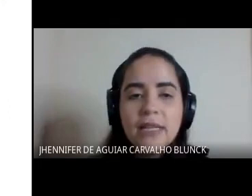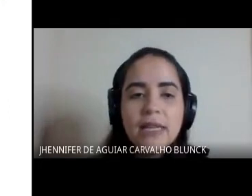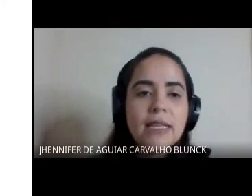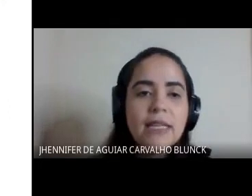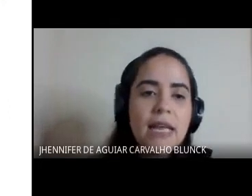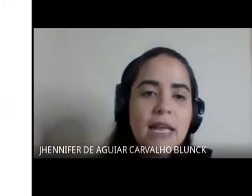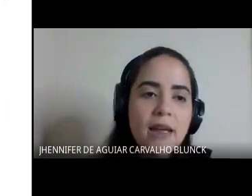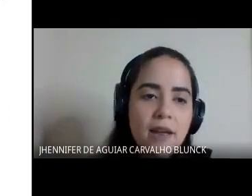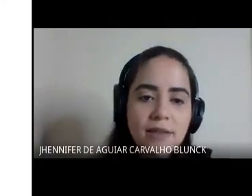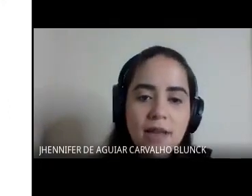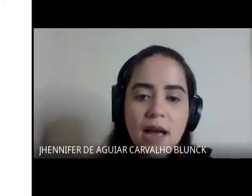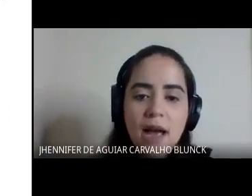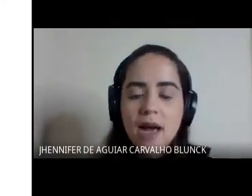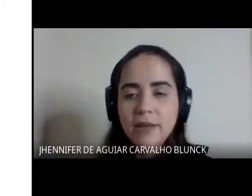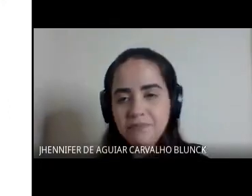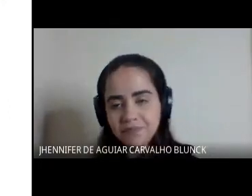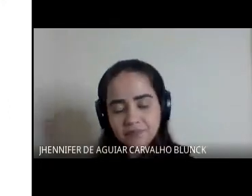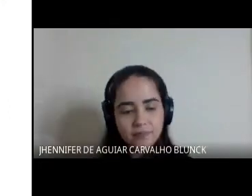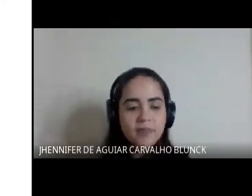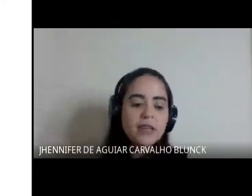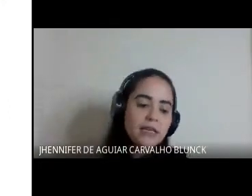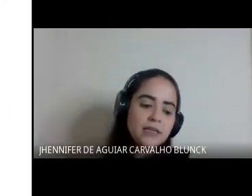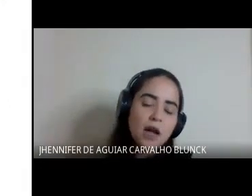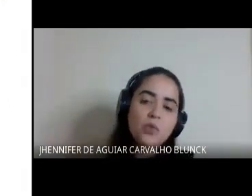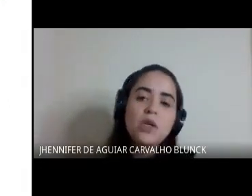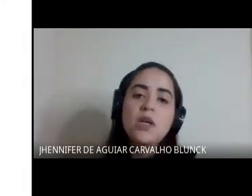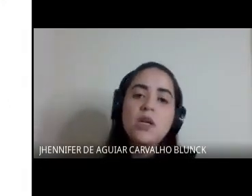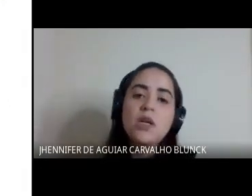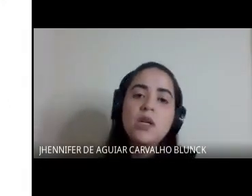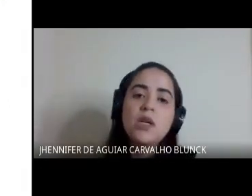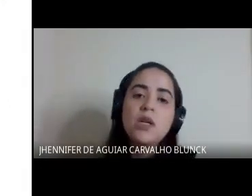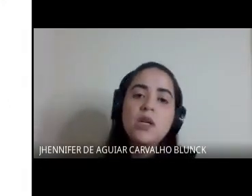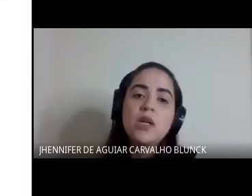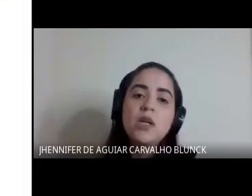Pessoal, deu para entender essa questão